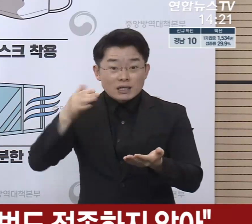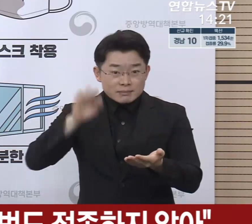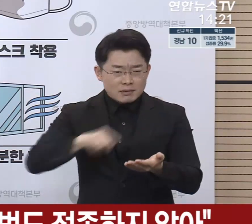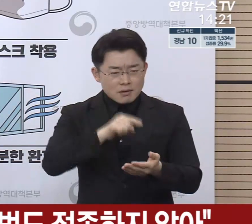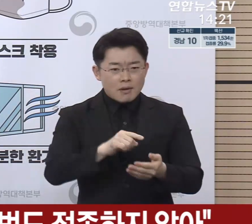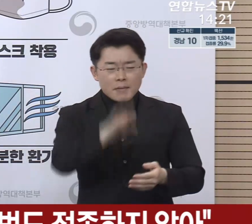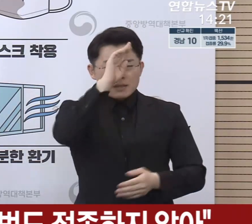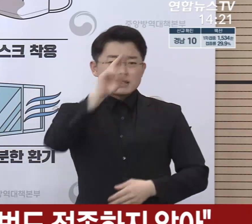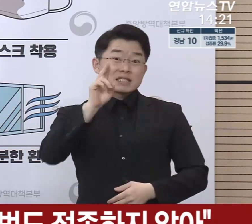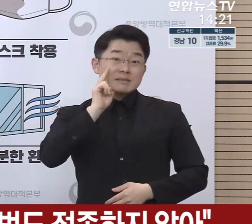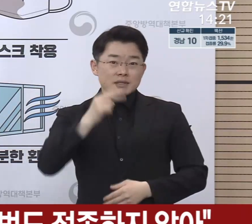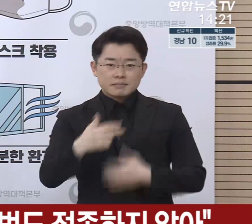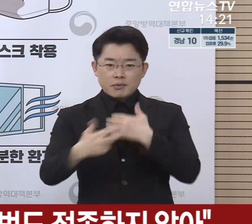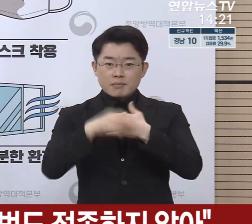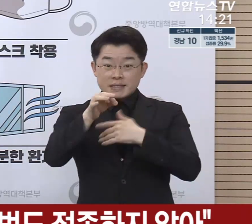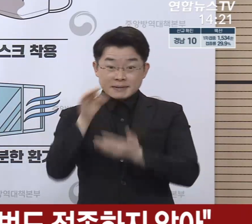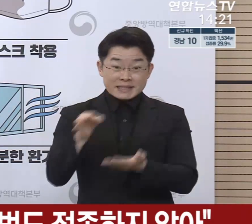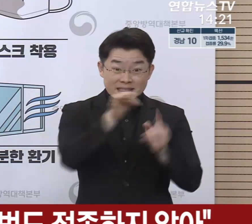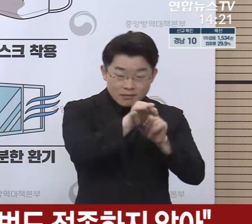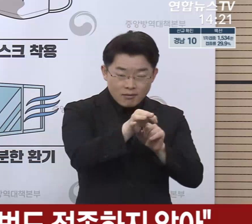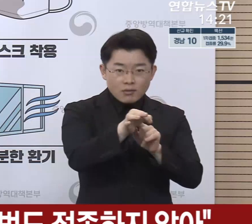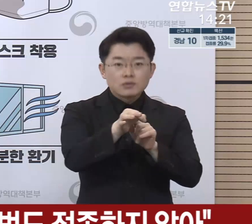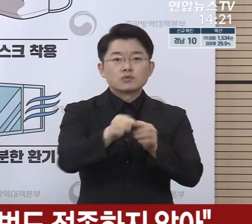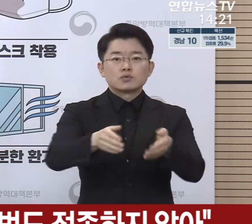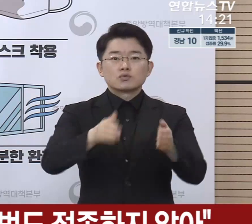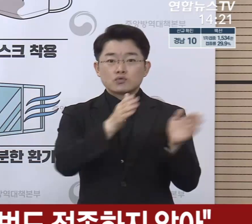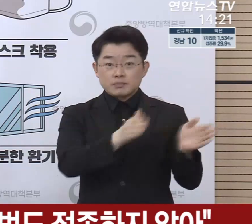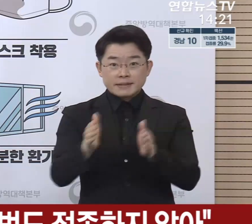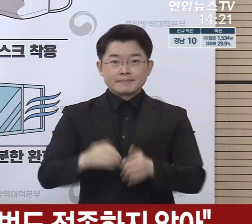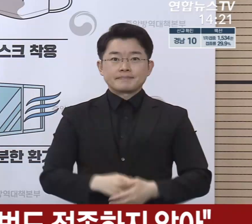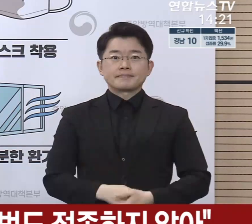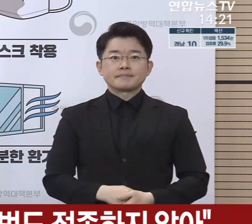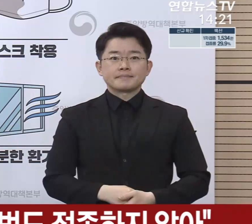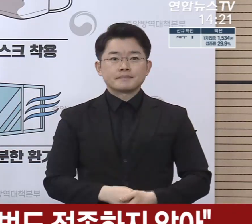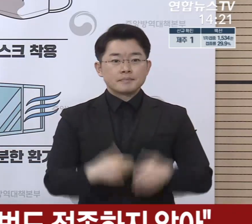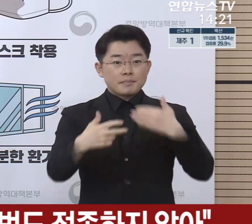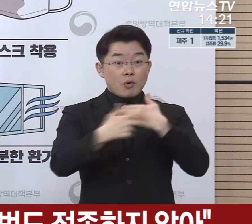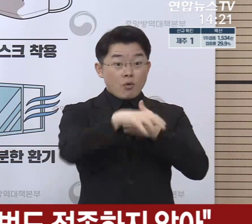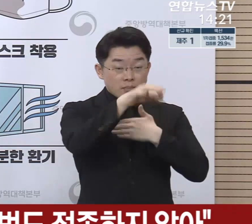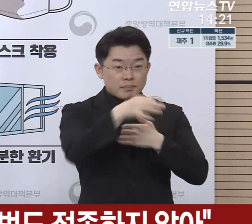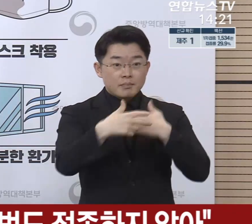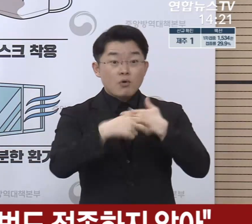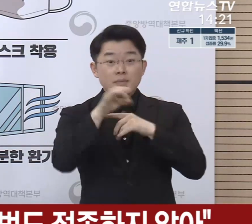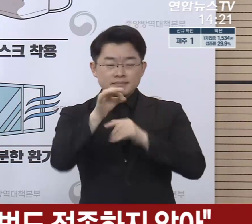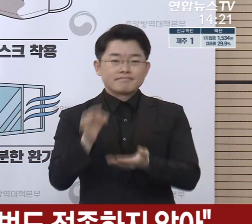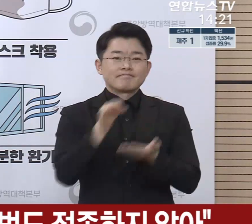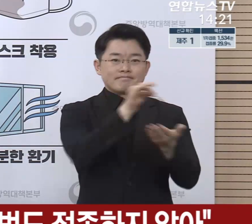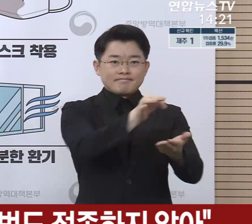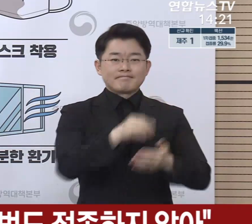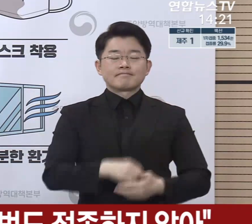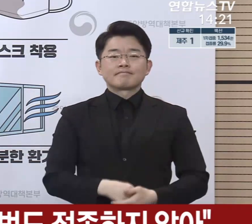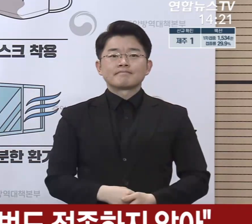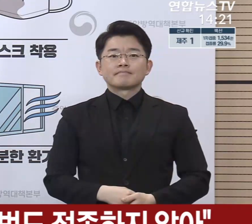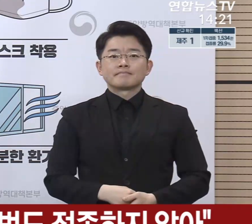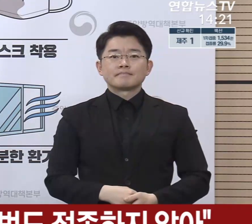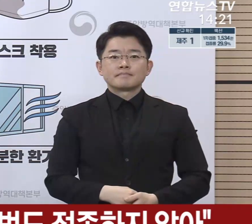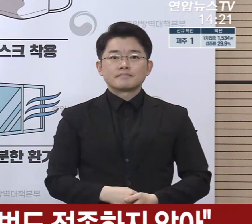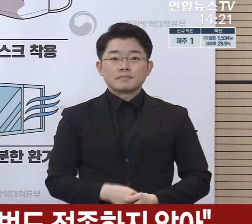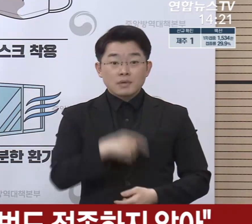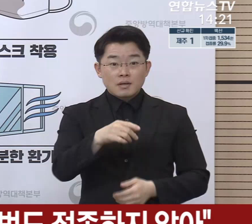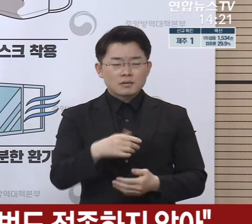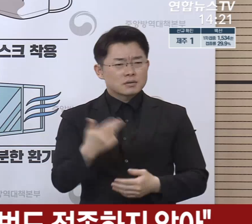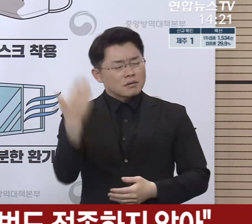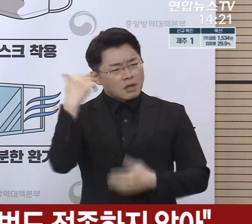환자 의료비 지원 사업을 신설하여 의료비를 지원하고 있습니다. 이 부분에 대해서는